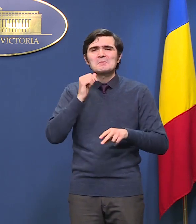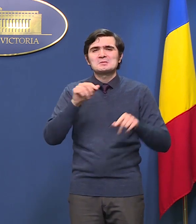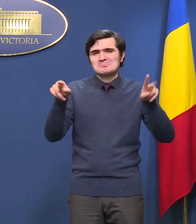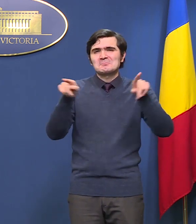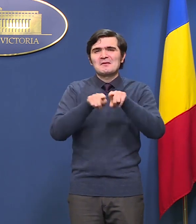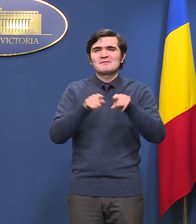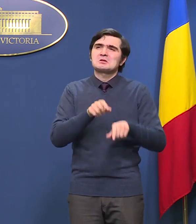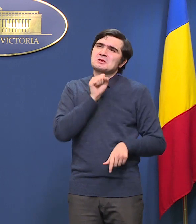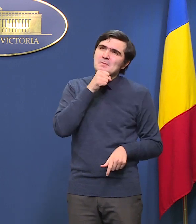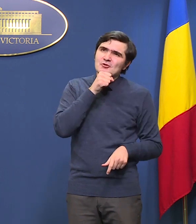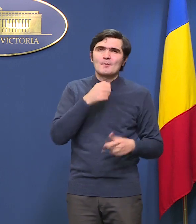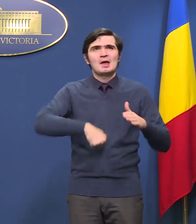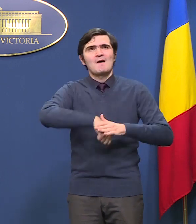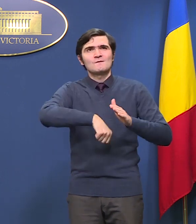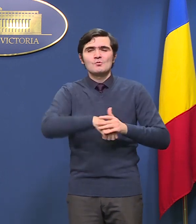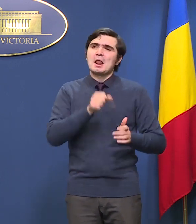la politică.